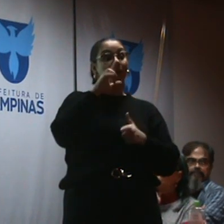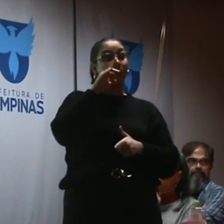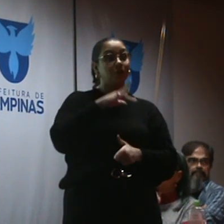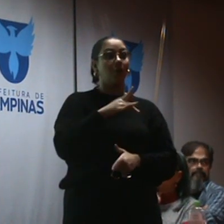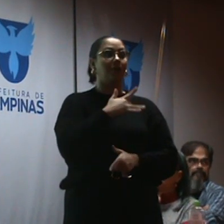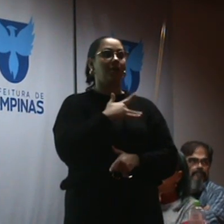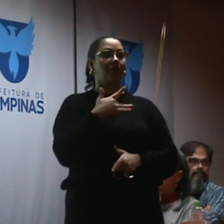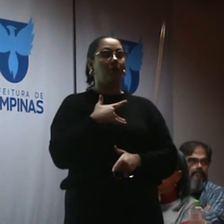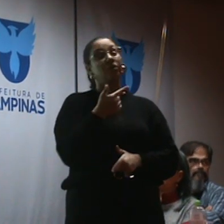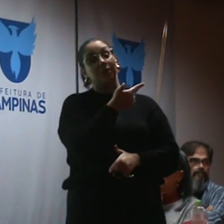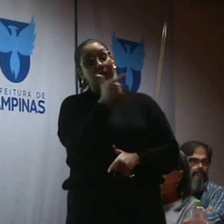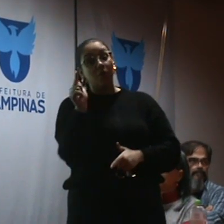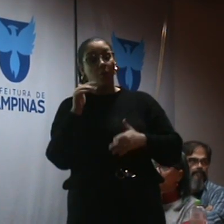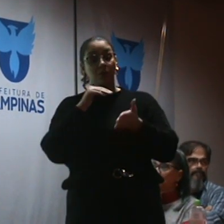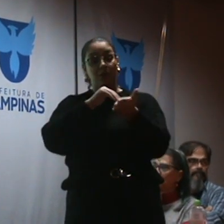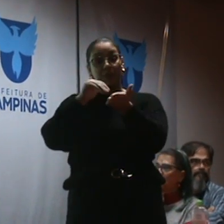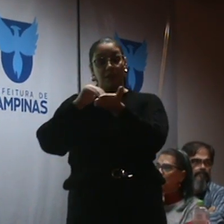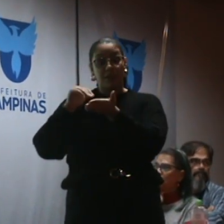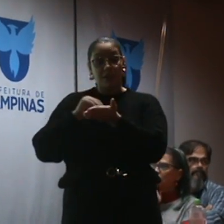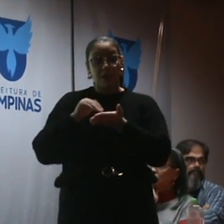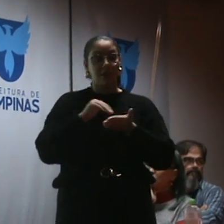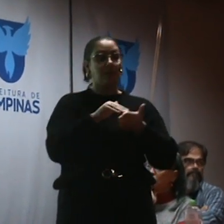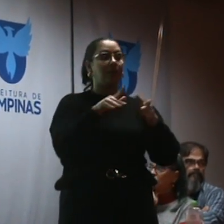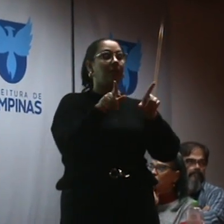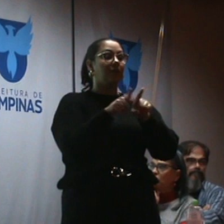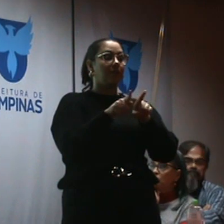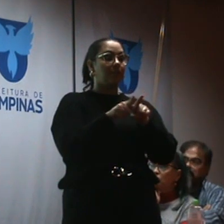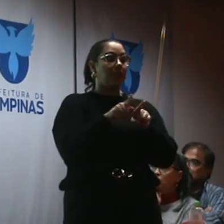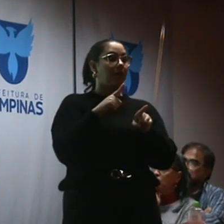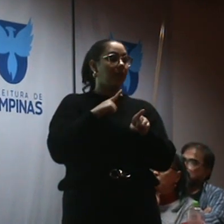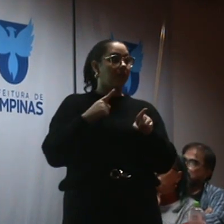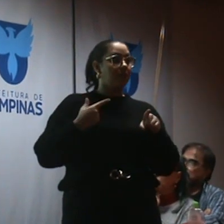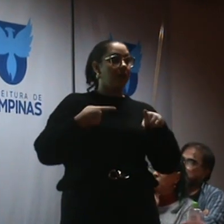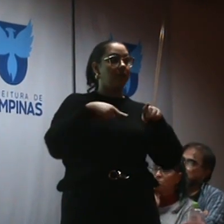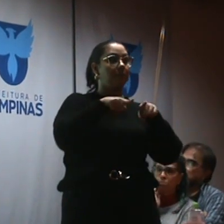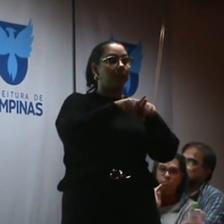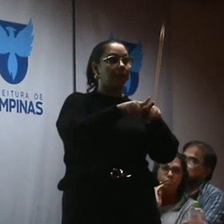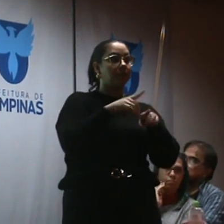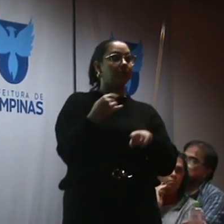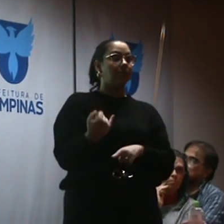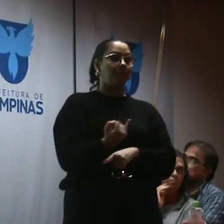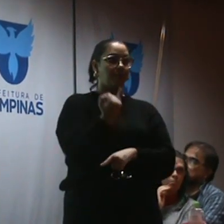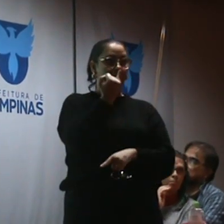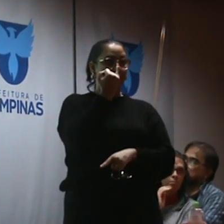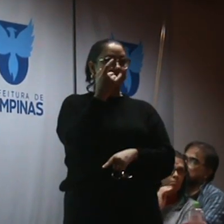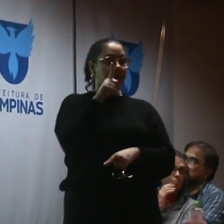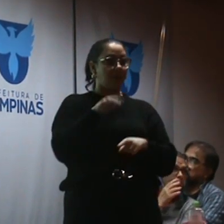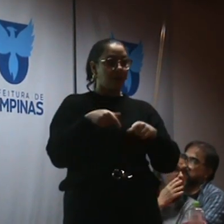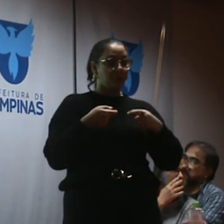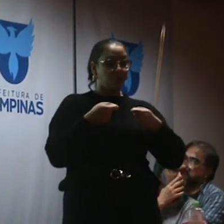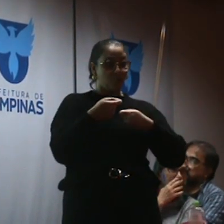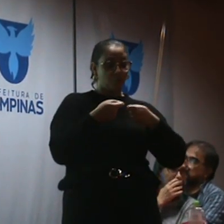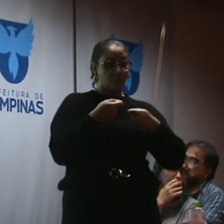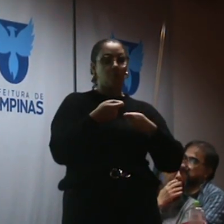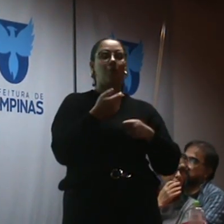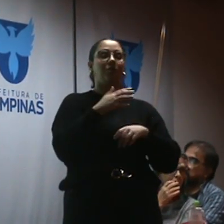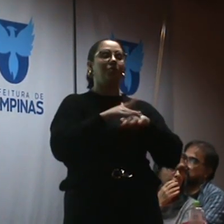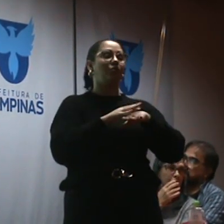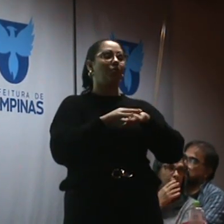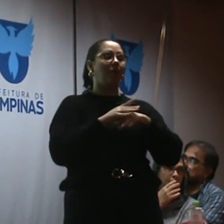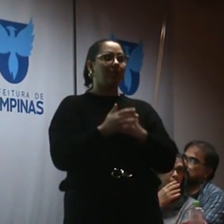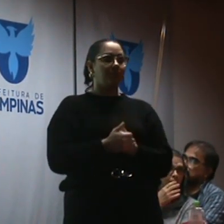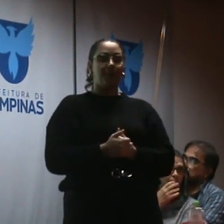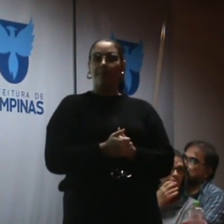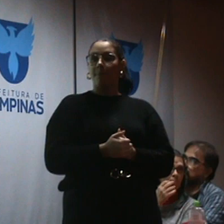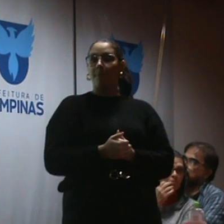envolve outras secretarias que estão aí, que têm participação muito importante no controle e prevenção dessa doença,